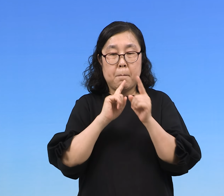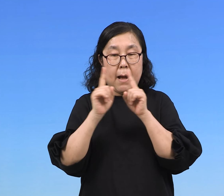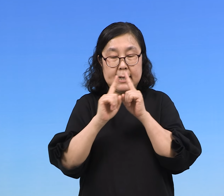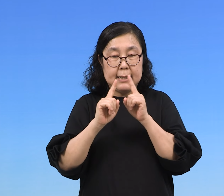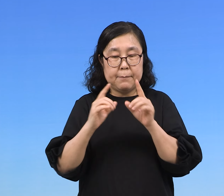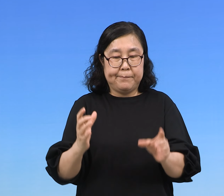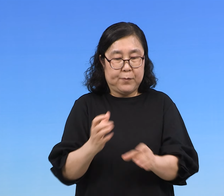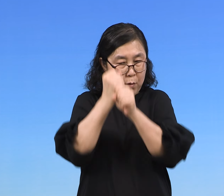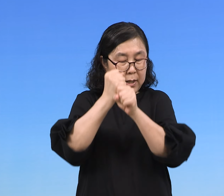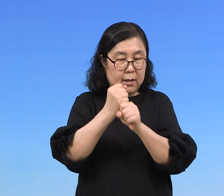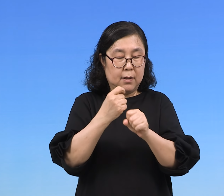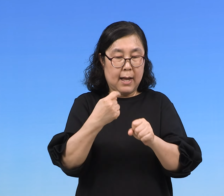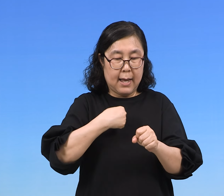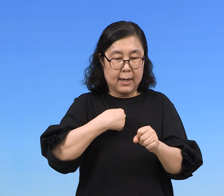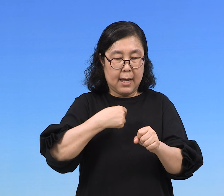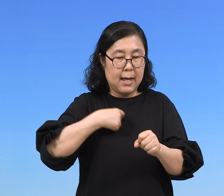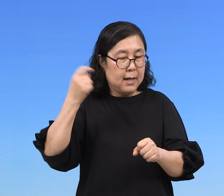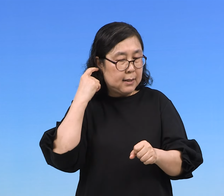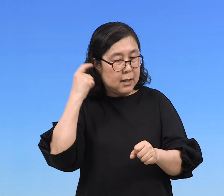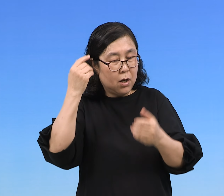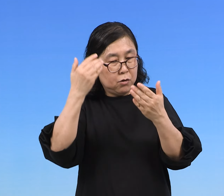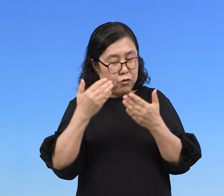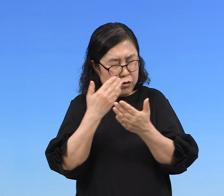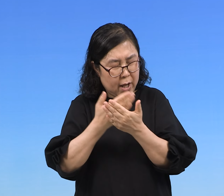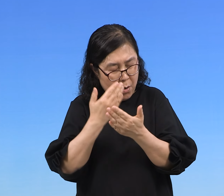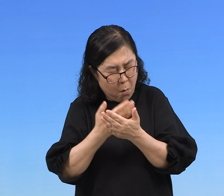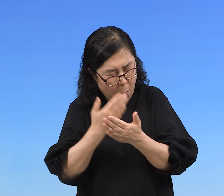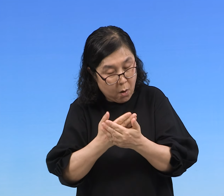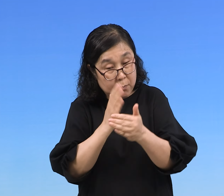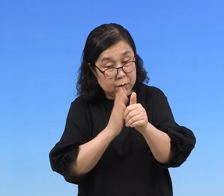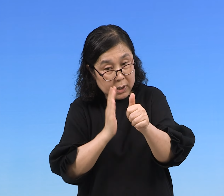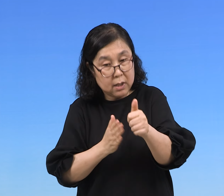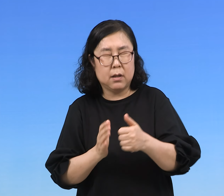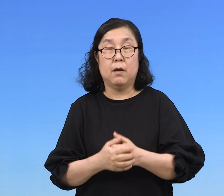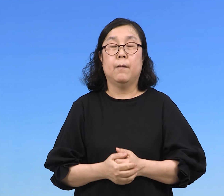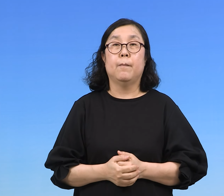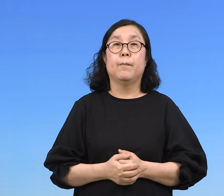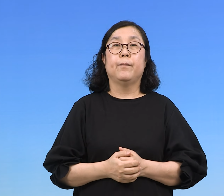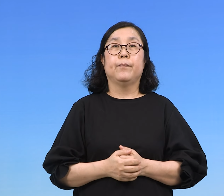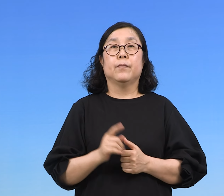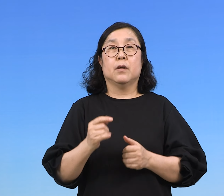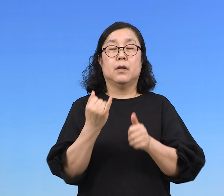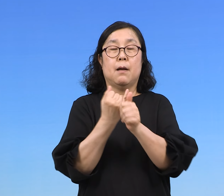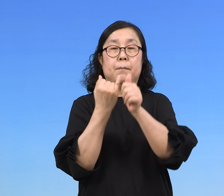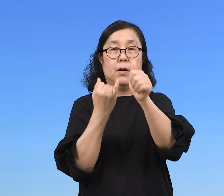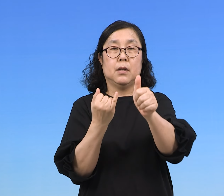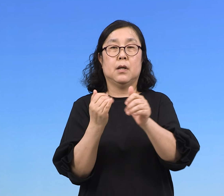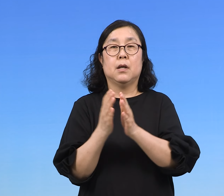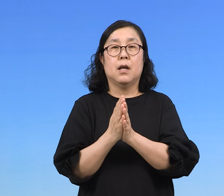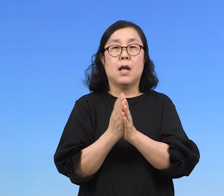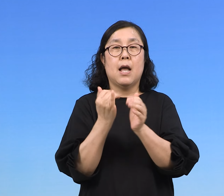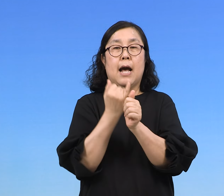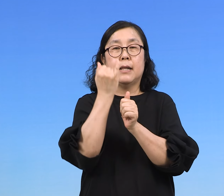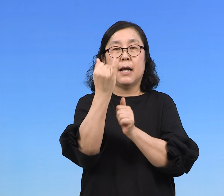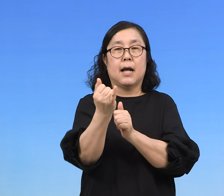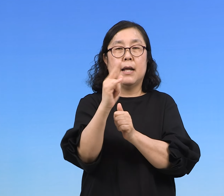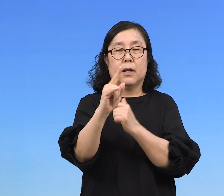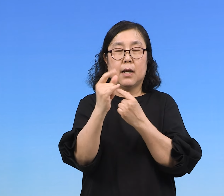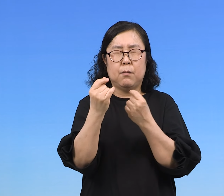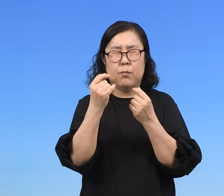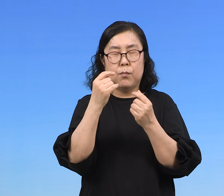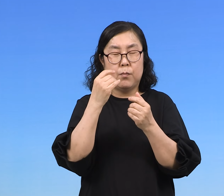저한테 요약해서 좀 들려주세요. 그렇게 이제 신신당부를 했는데, 그 남편이, 그 아내가